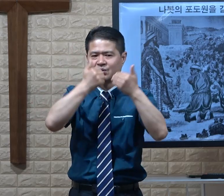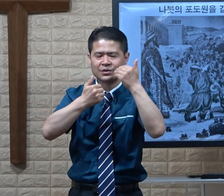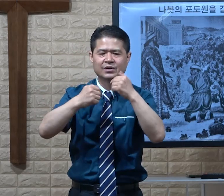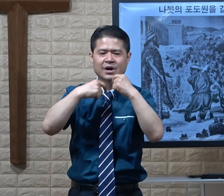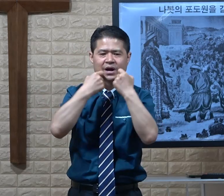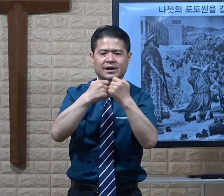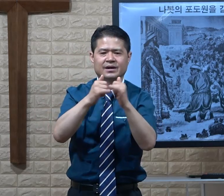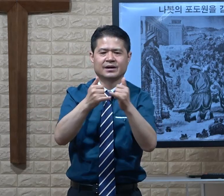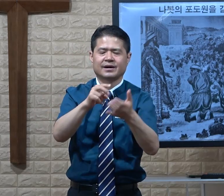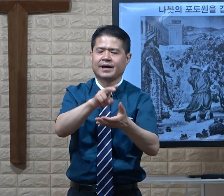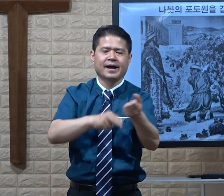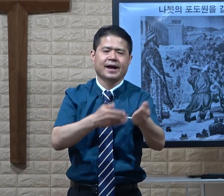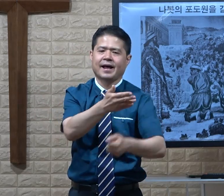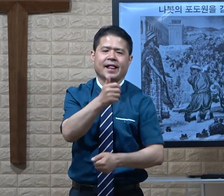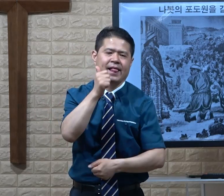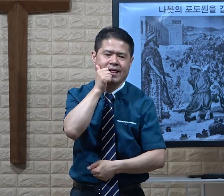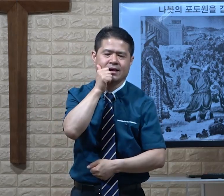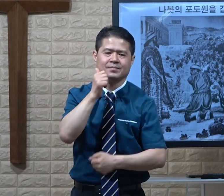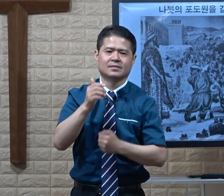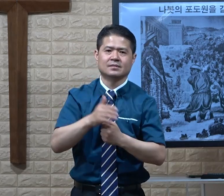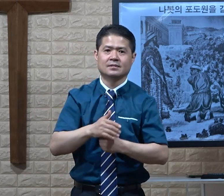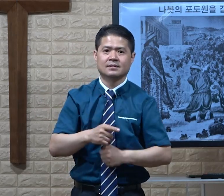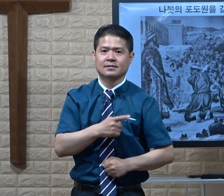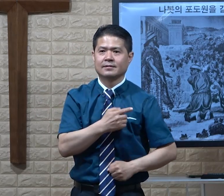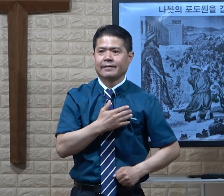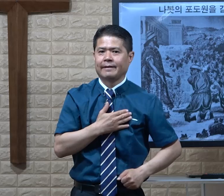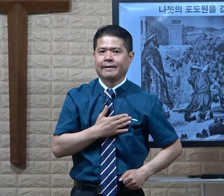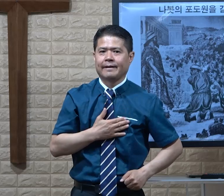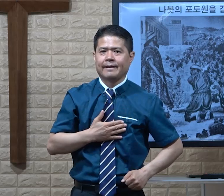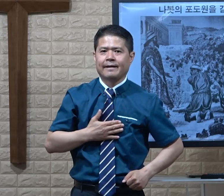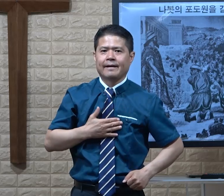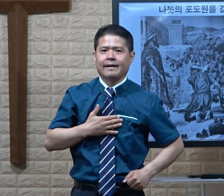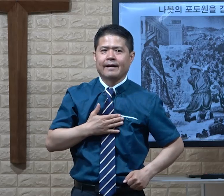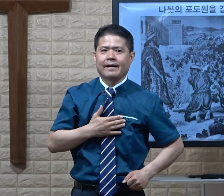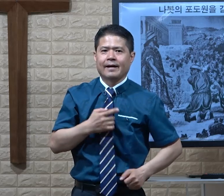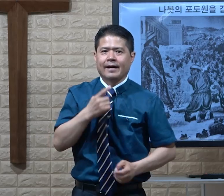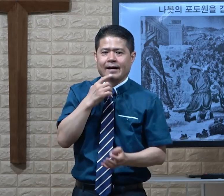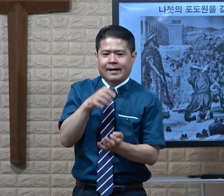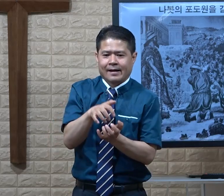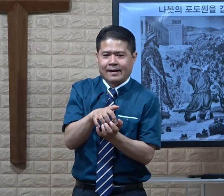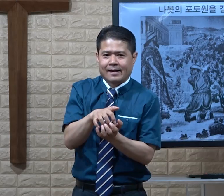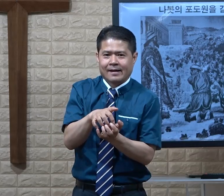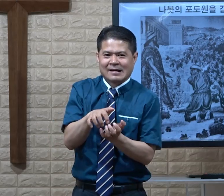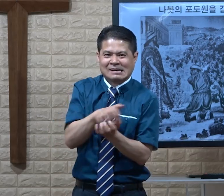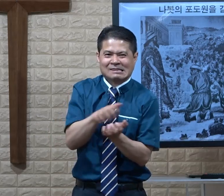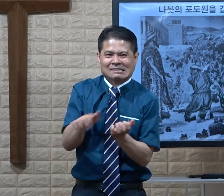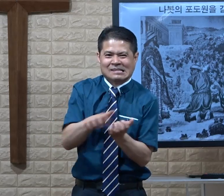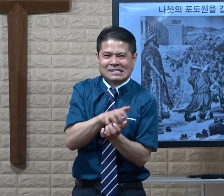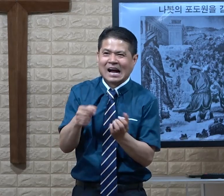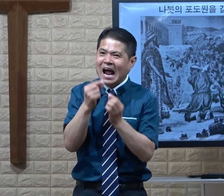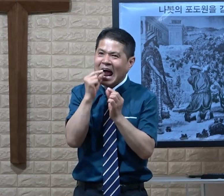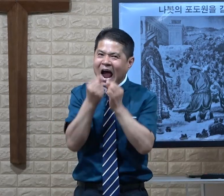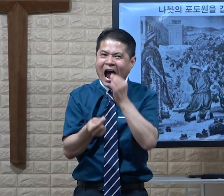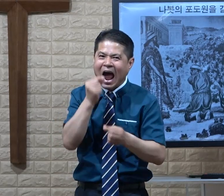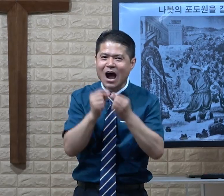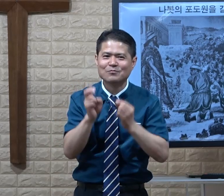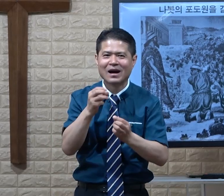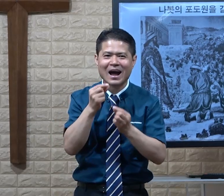땅이기 때문에 그 누구도 할 수 없다라는 것을 나봇이 알고 있었습니다. 왕이 이를